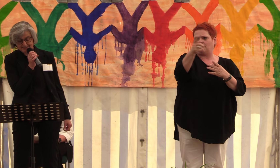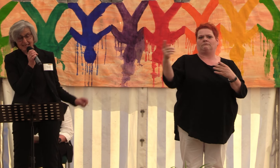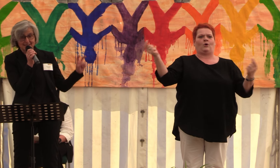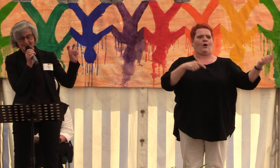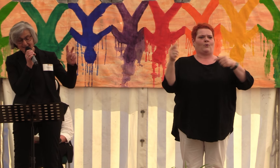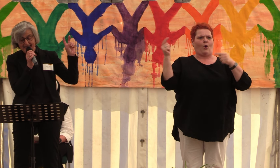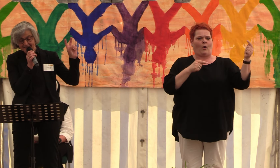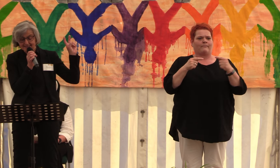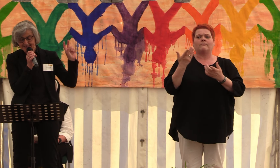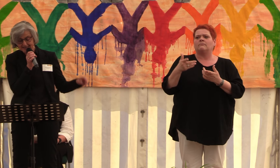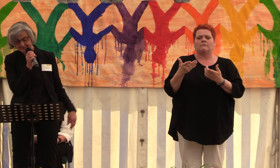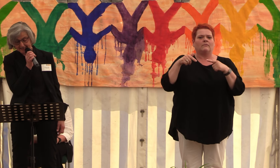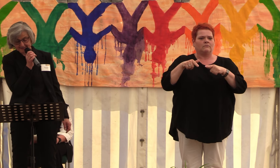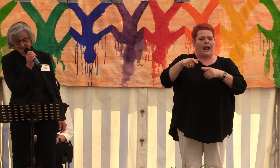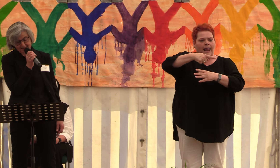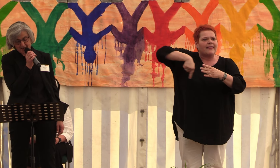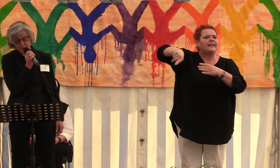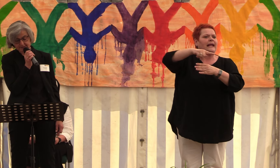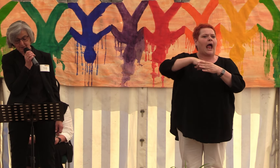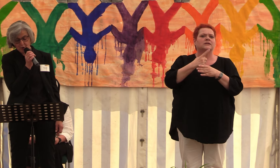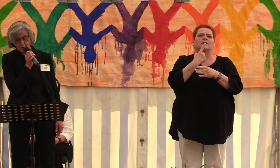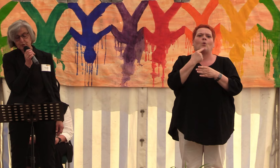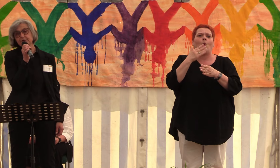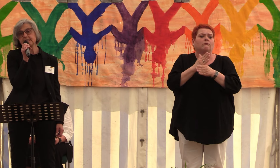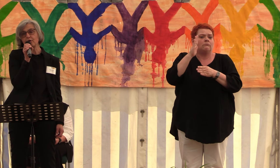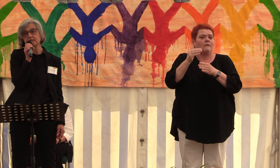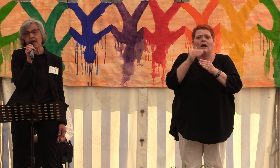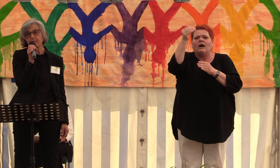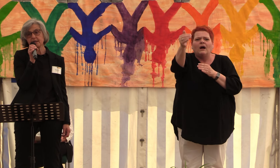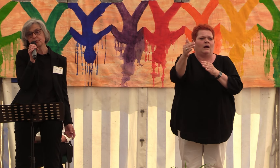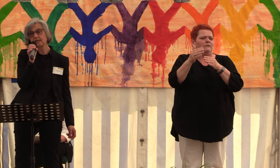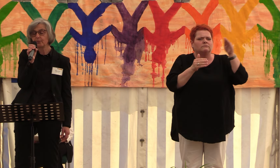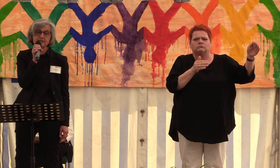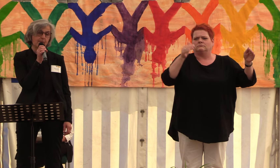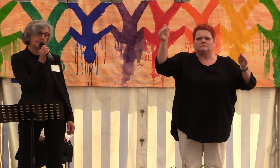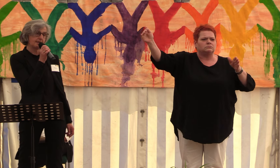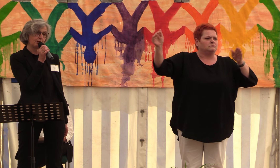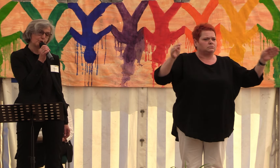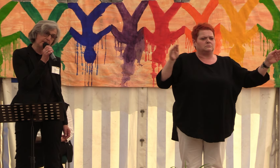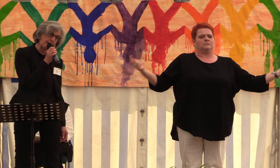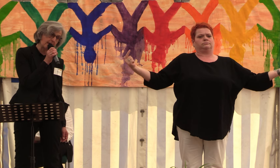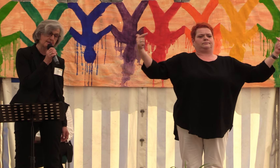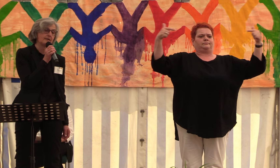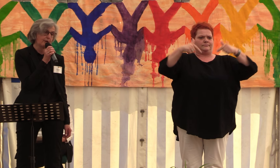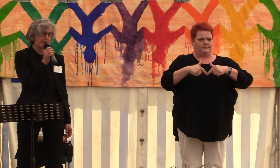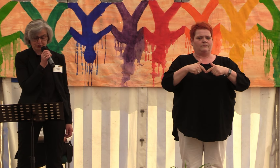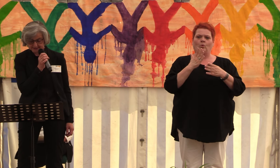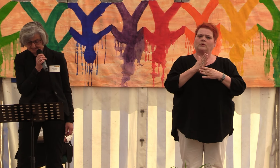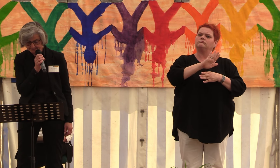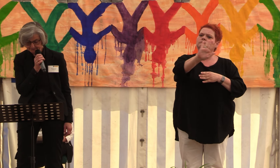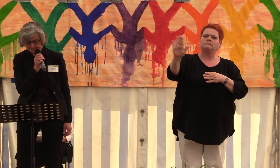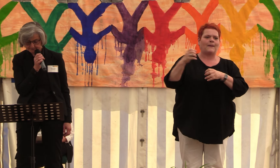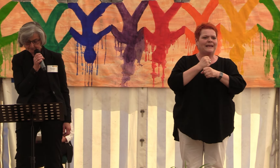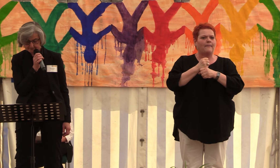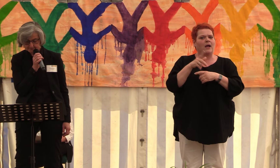die Landesgrenzen, Landkreisgrenzen hinaus und wie Sie auch die Arbeit unserer Mitarbeiterinnen und Mitarbeiter